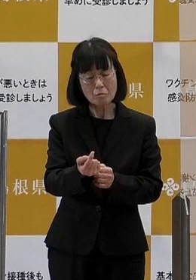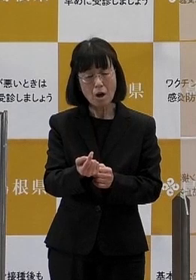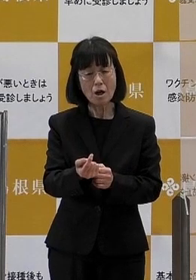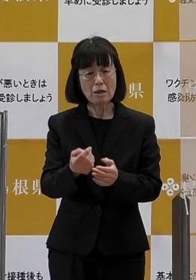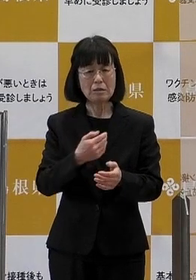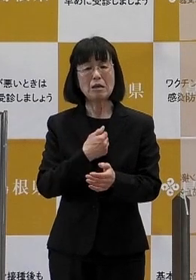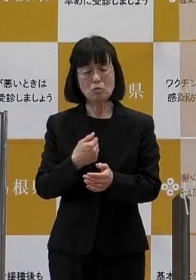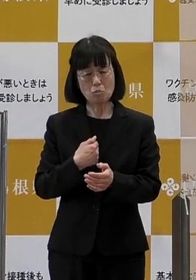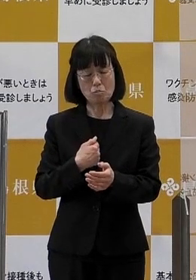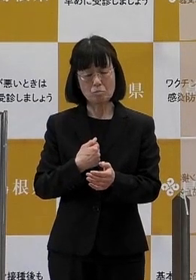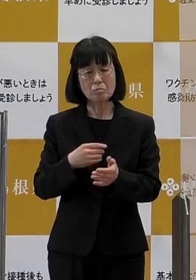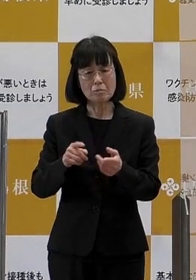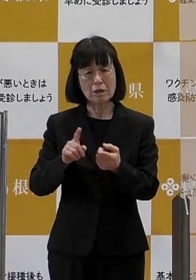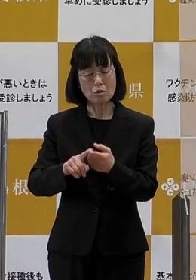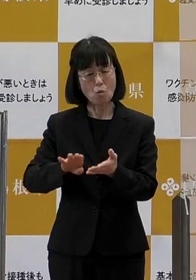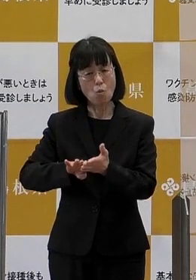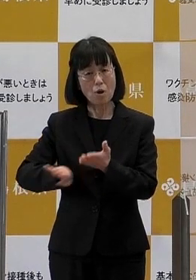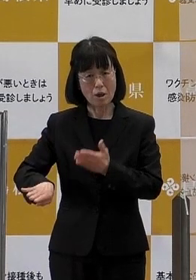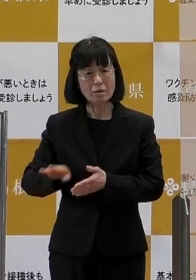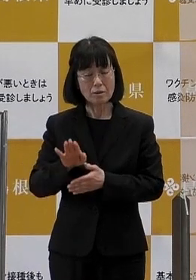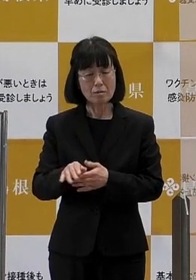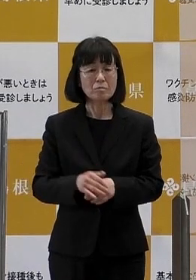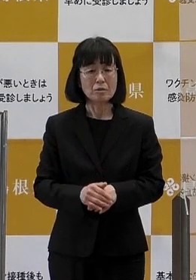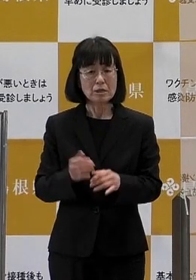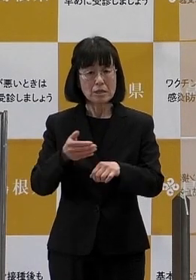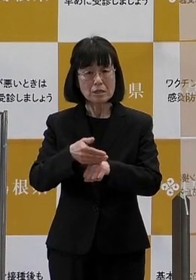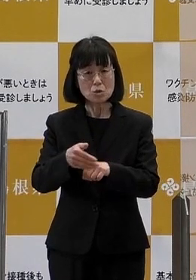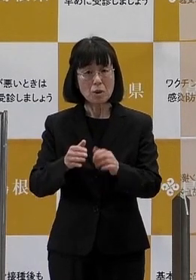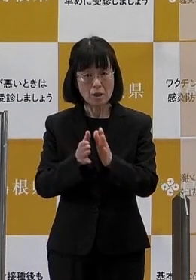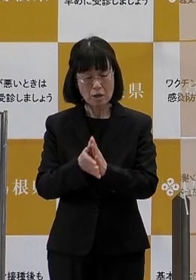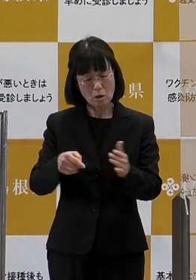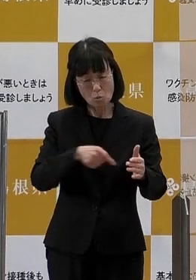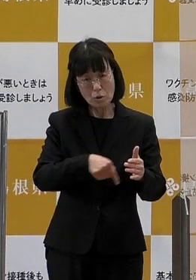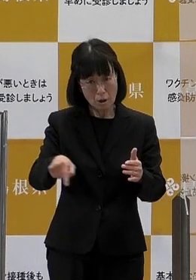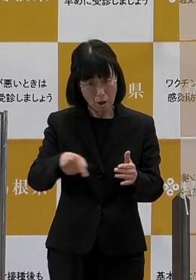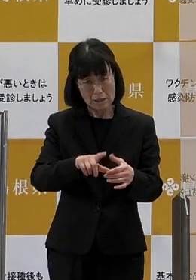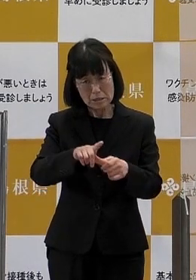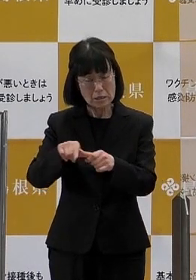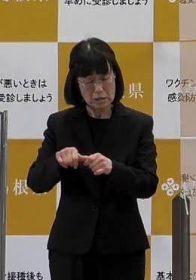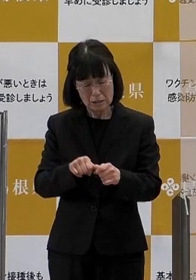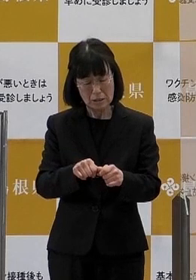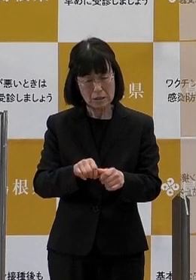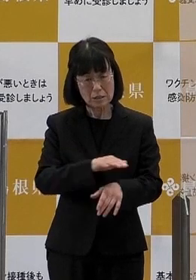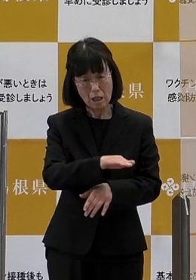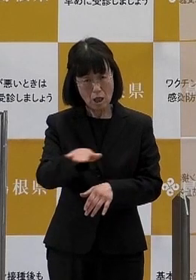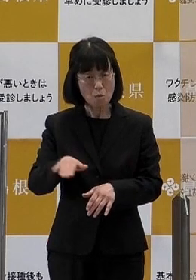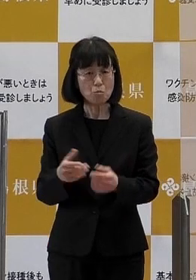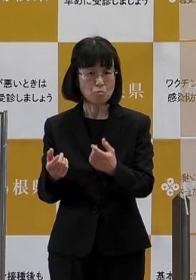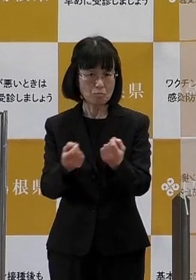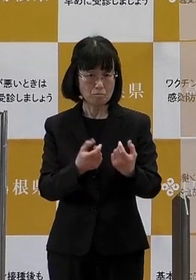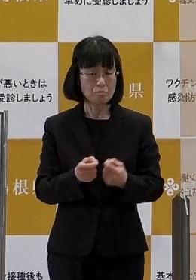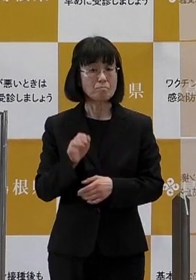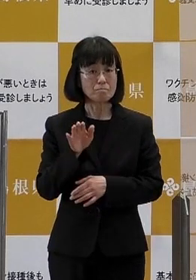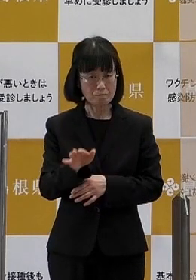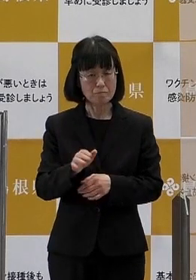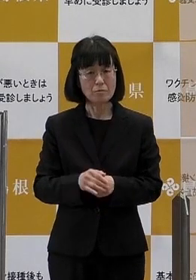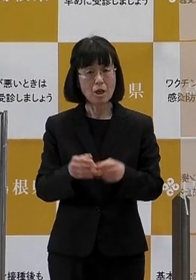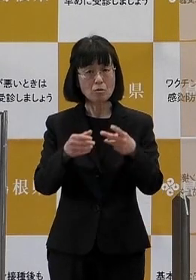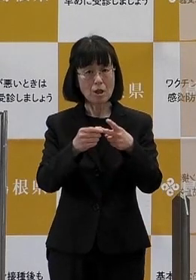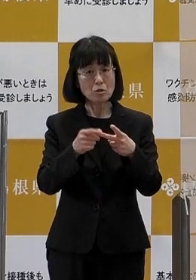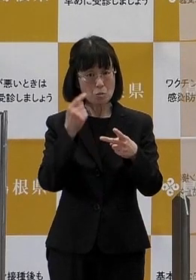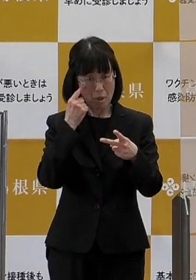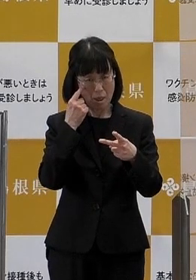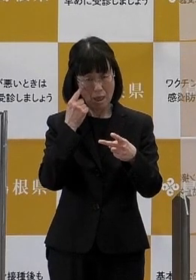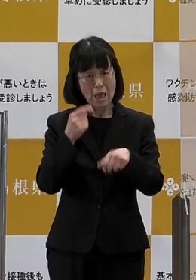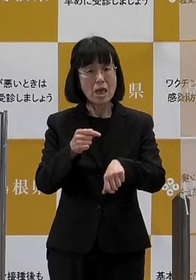。この扱いは県内すべての地域を対象といたします。2つ目に、時間につきまし